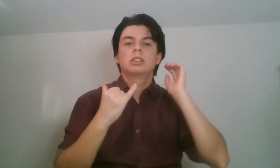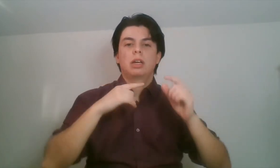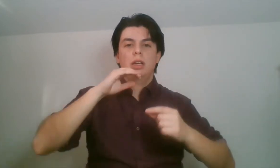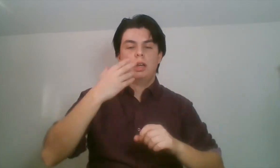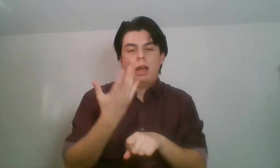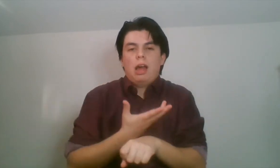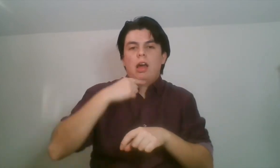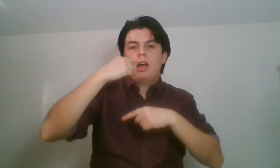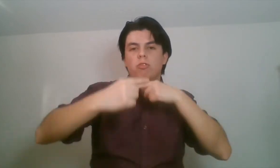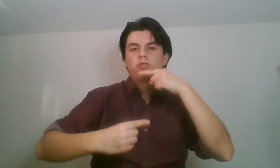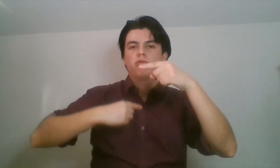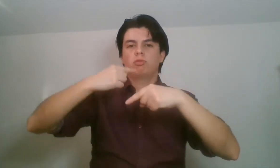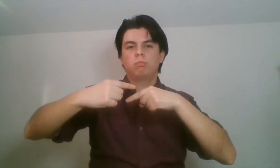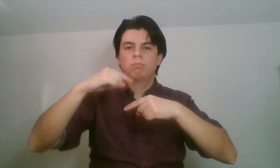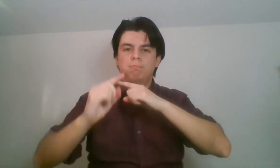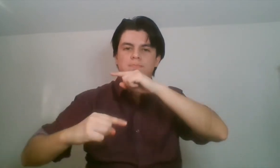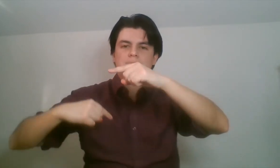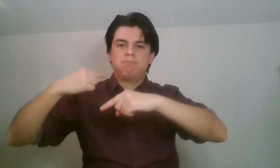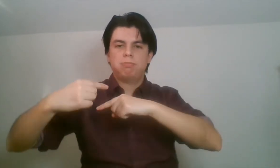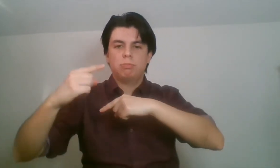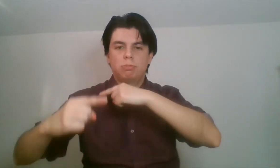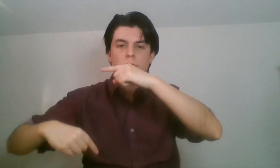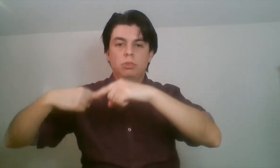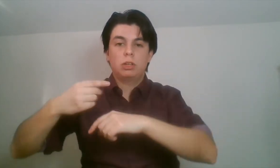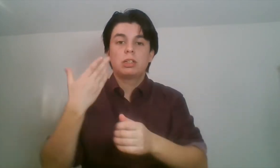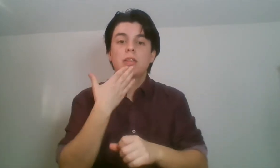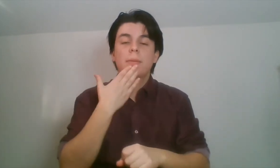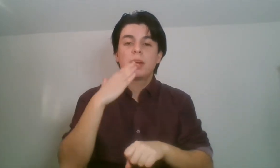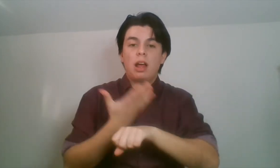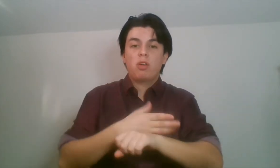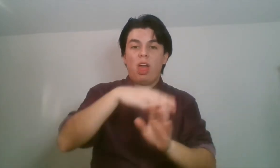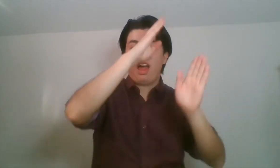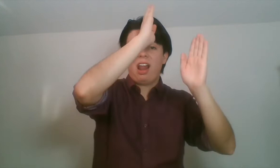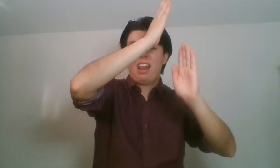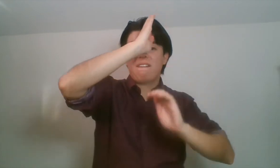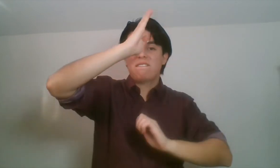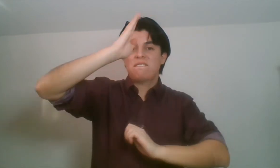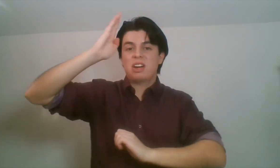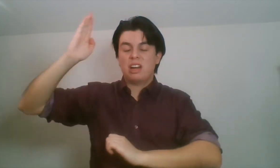Hubo rotación, sí, hubo bastante rotación. Había una librería